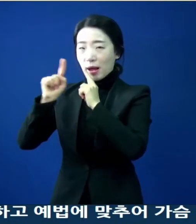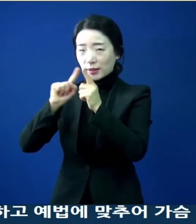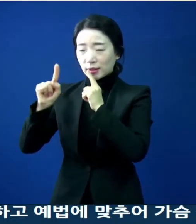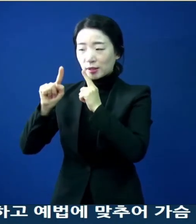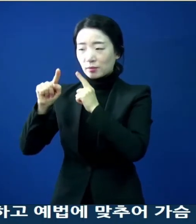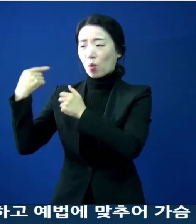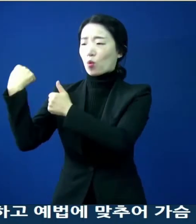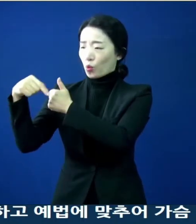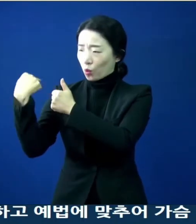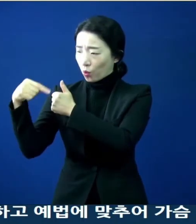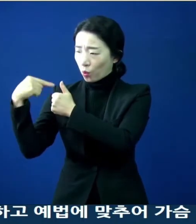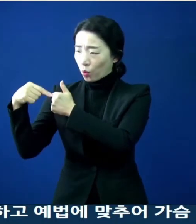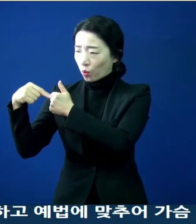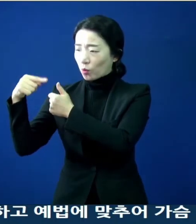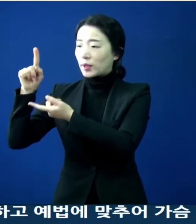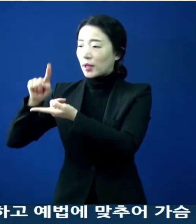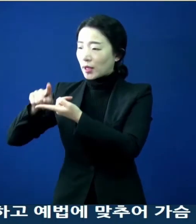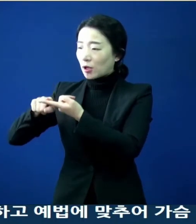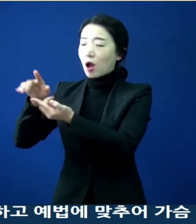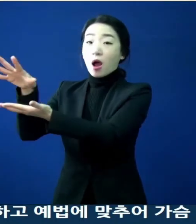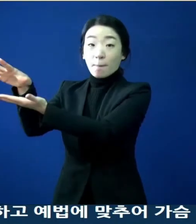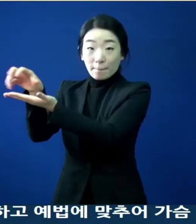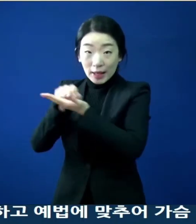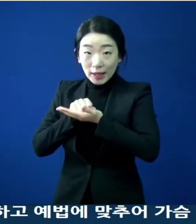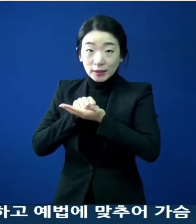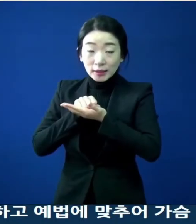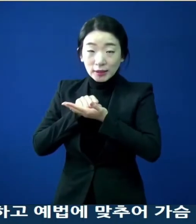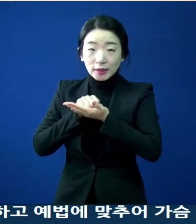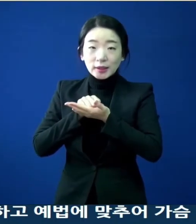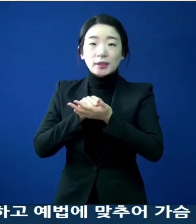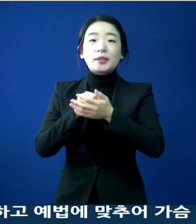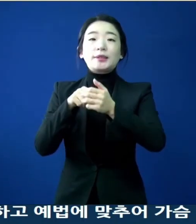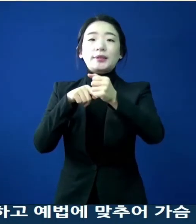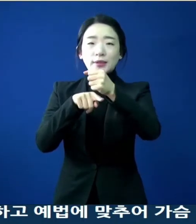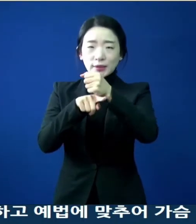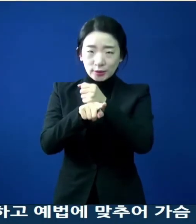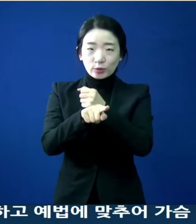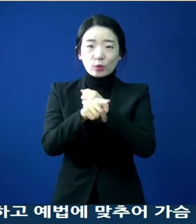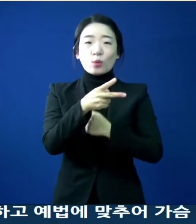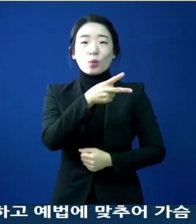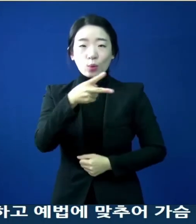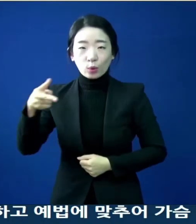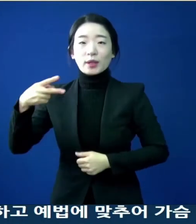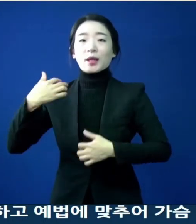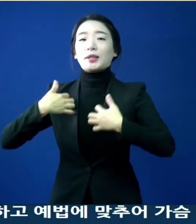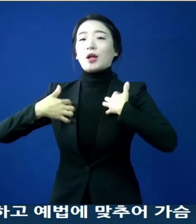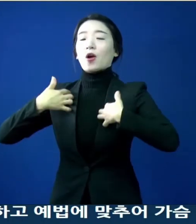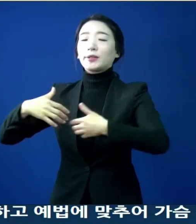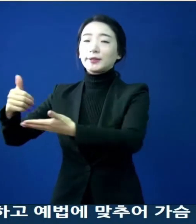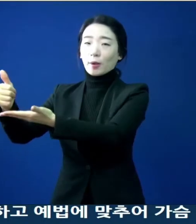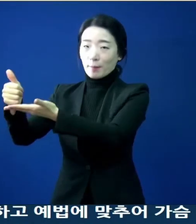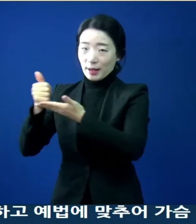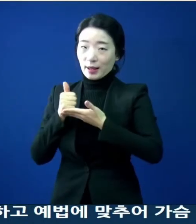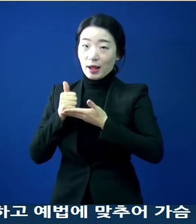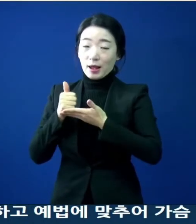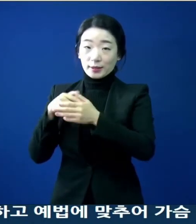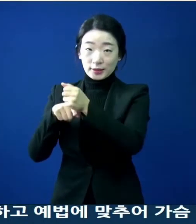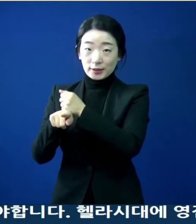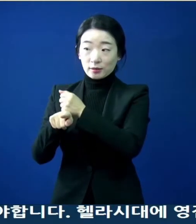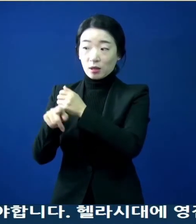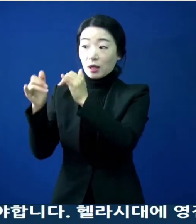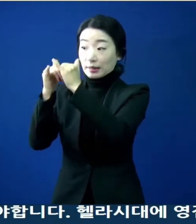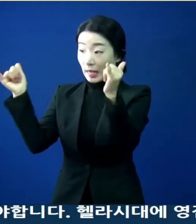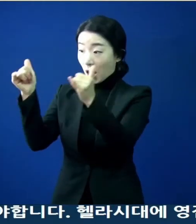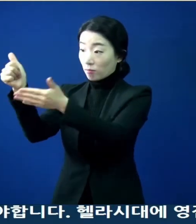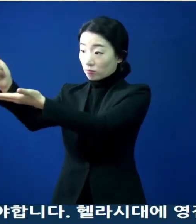교훈을 받아들이는 것도 영접하다라는 말을 씁니다. 우리말에서는 영접하다라는 말은 사람을 이렇게 잘